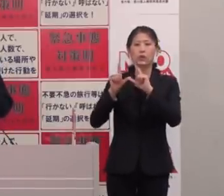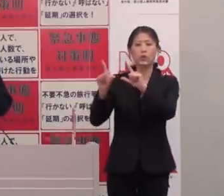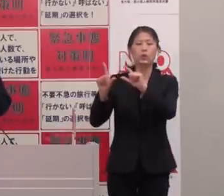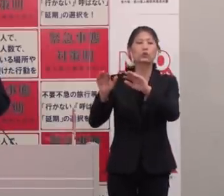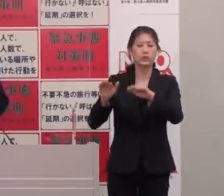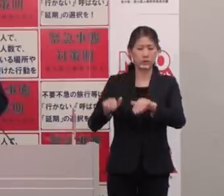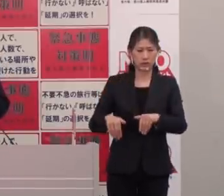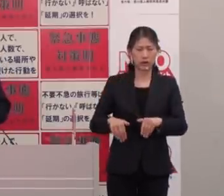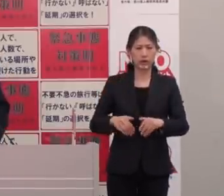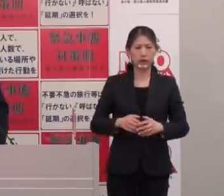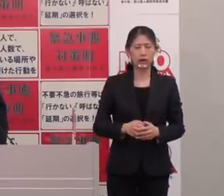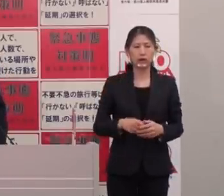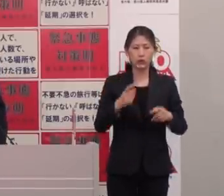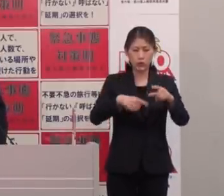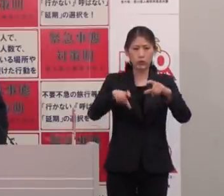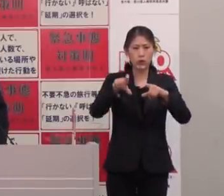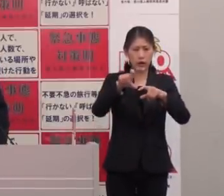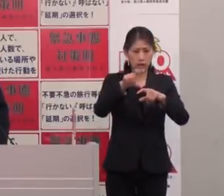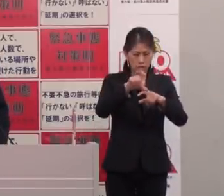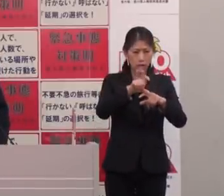それに加えて、